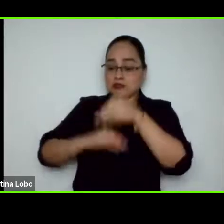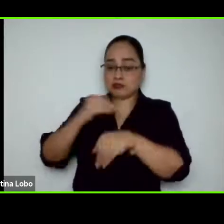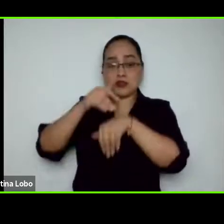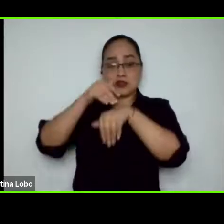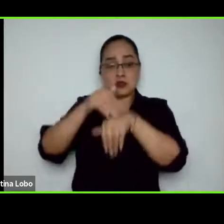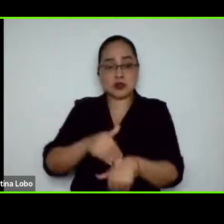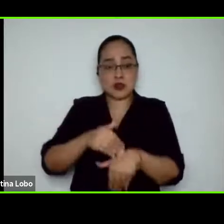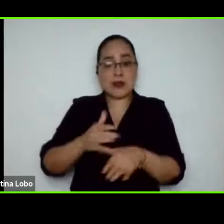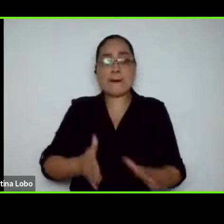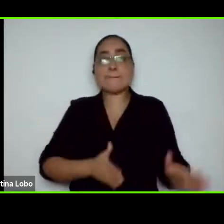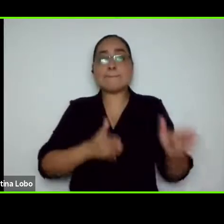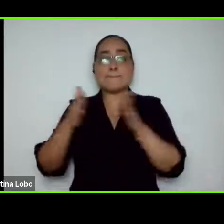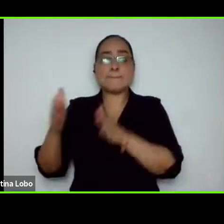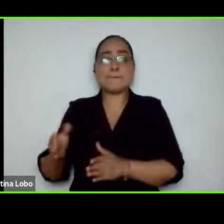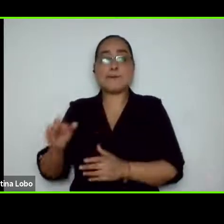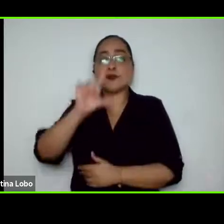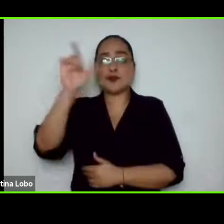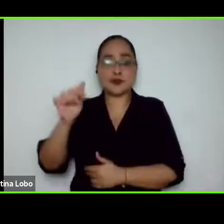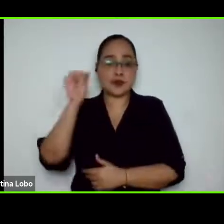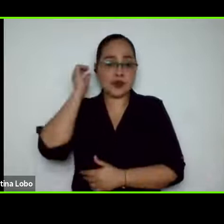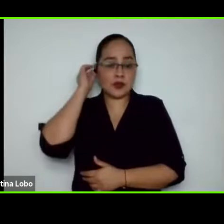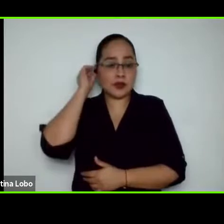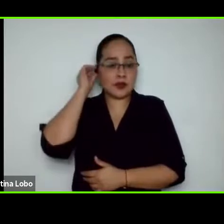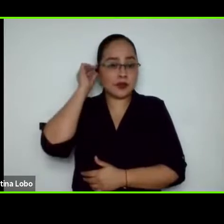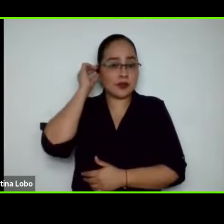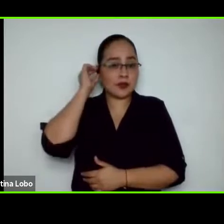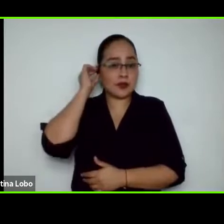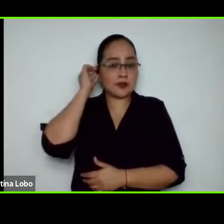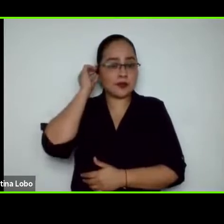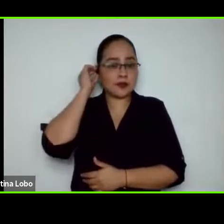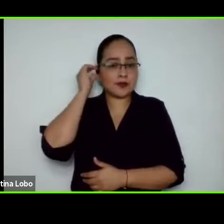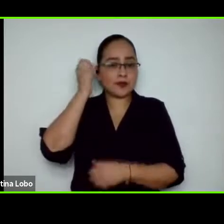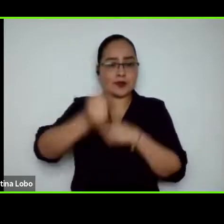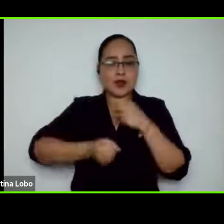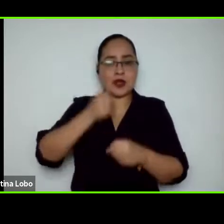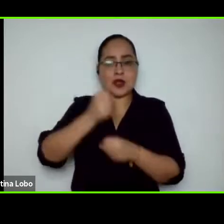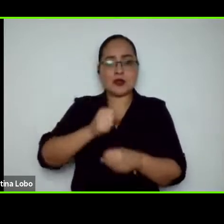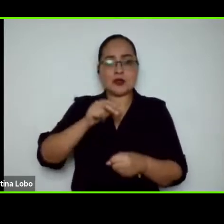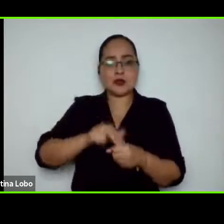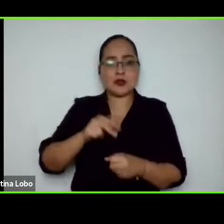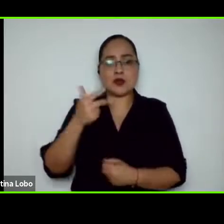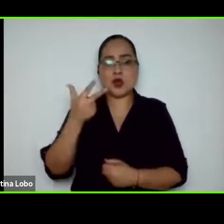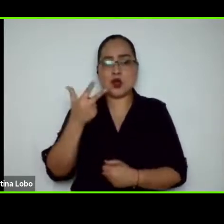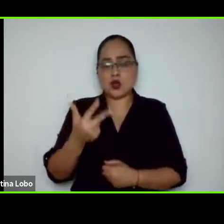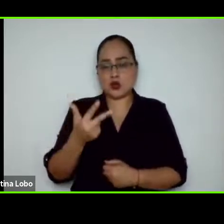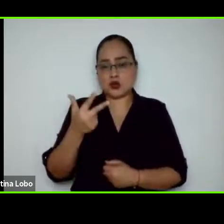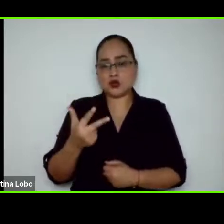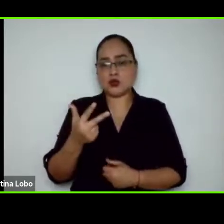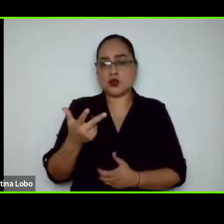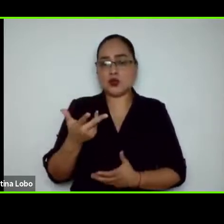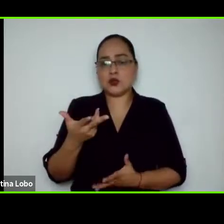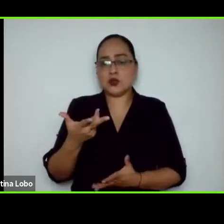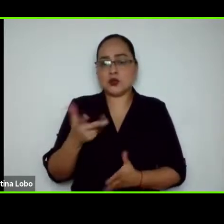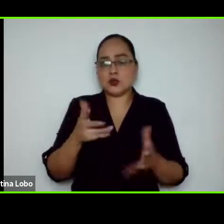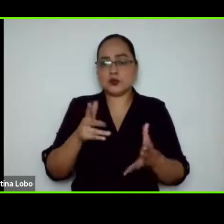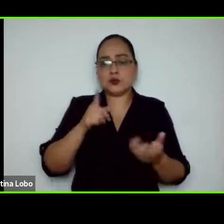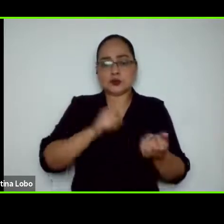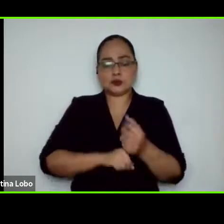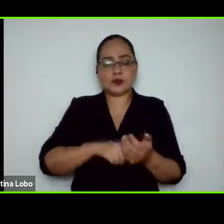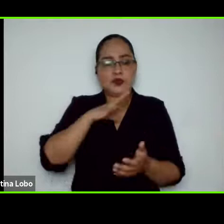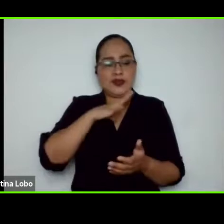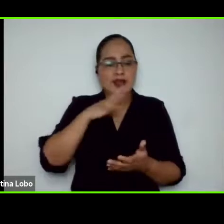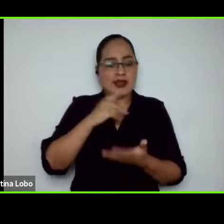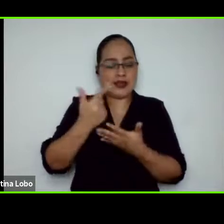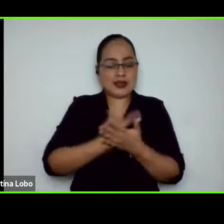Después viene, digamos, a partir de 2008, yo diría que hasta la fecha, hay una agenda de derechos humanos.